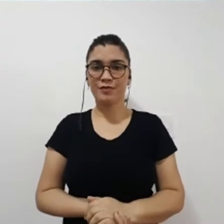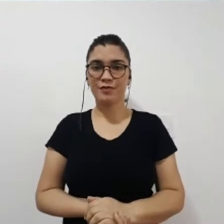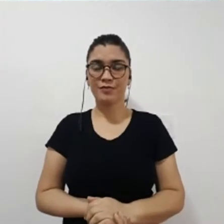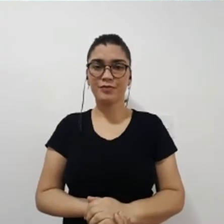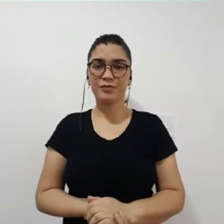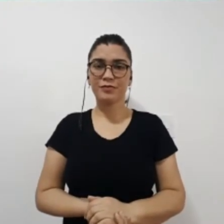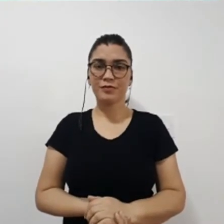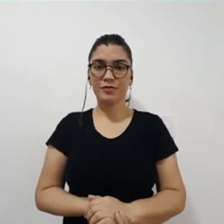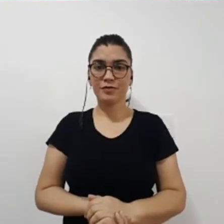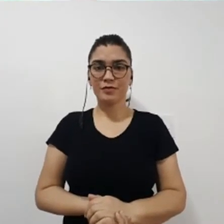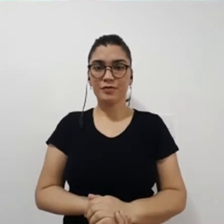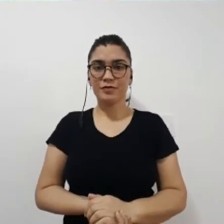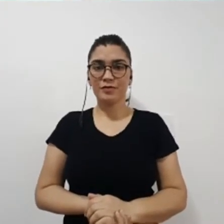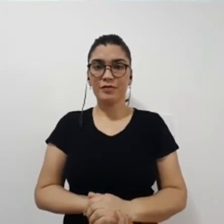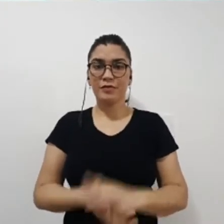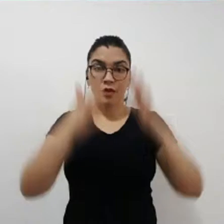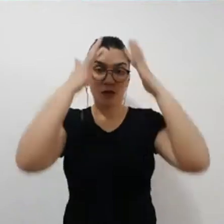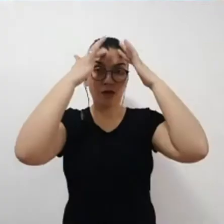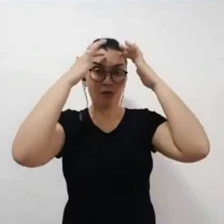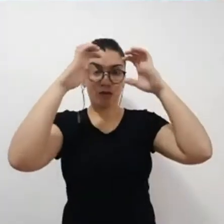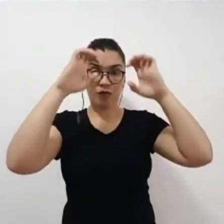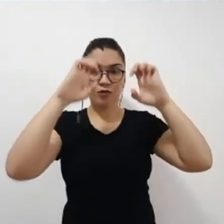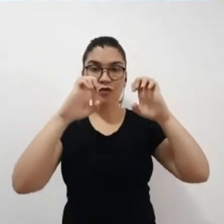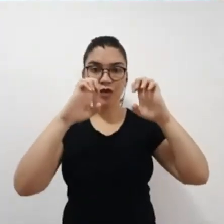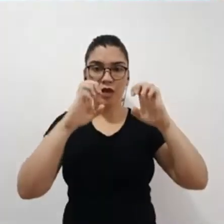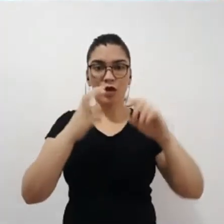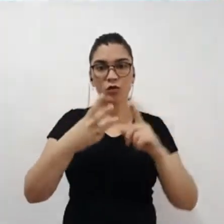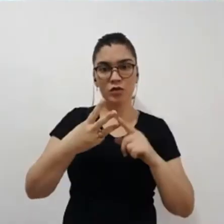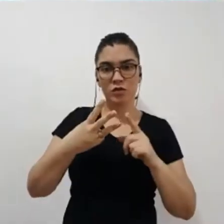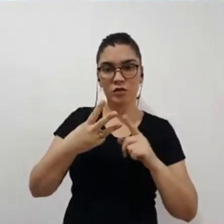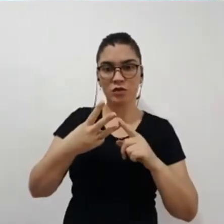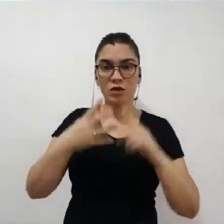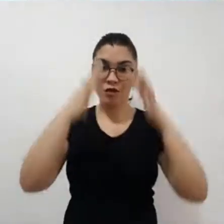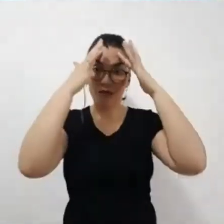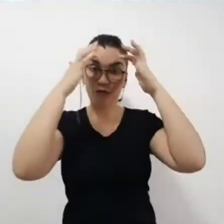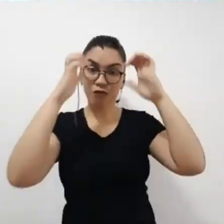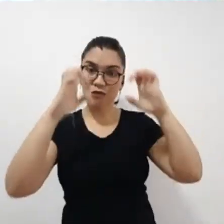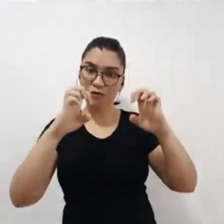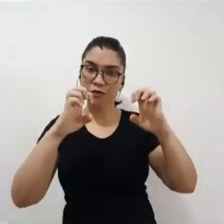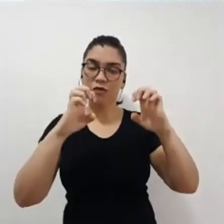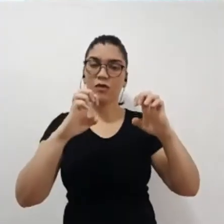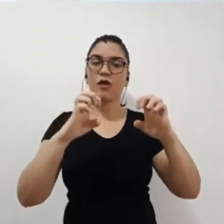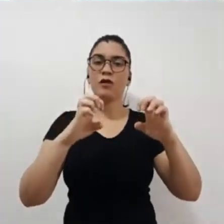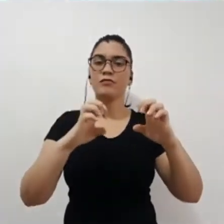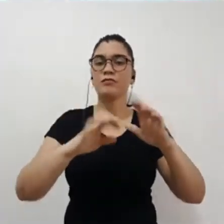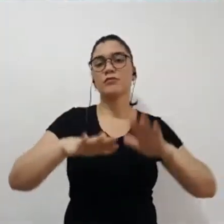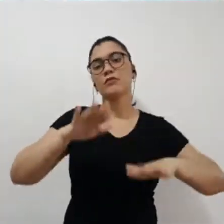A fé, meus irmãos, terceiro ponto, é um caminho que muitas vezes, pela condição do pecado no mundo,